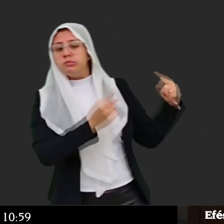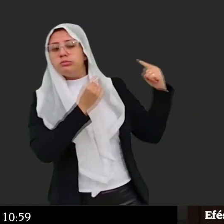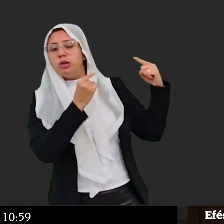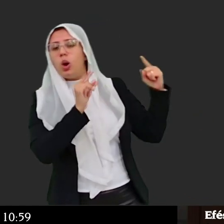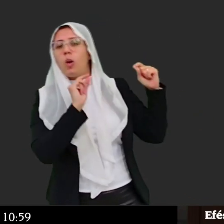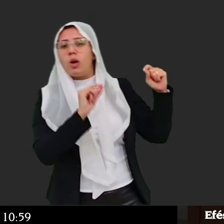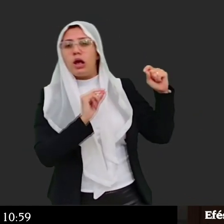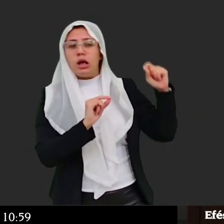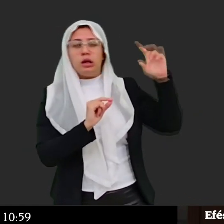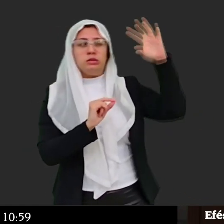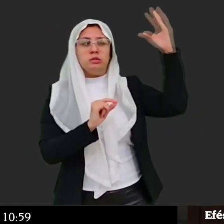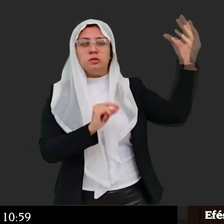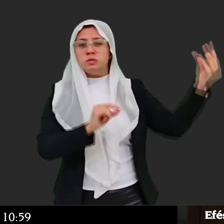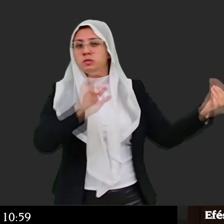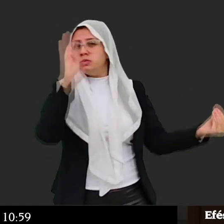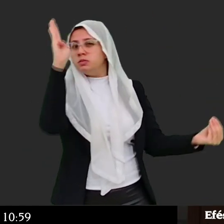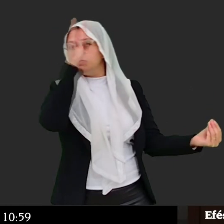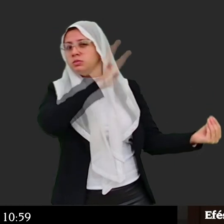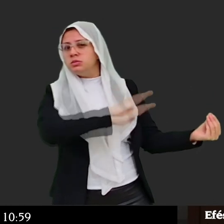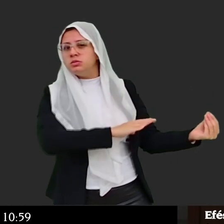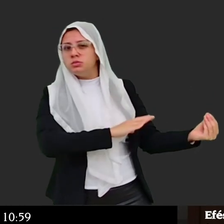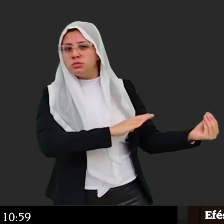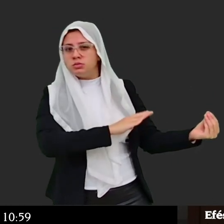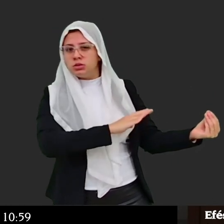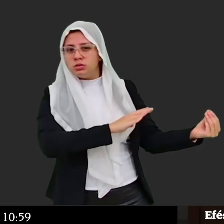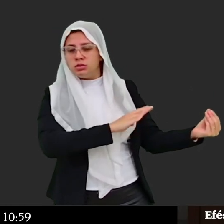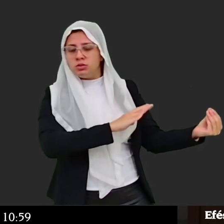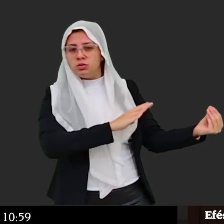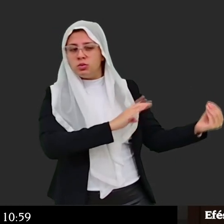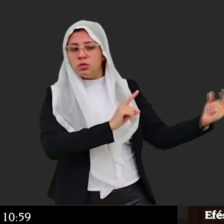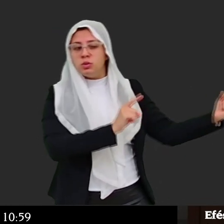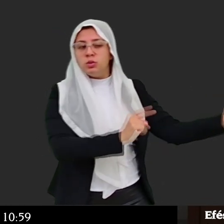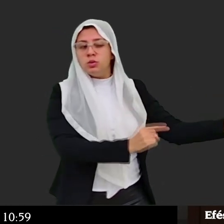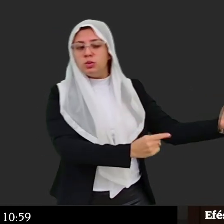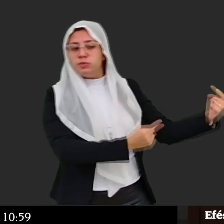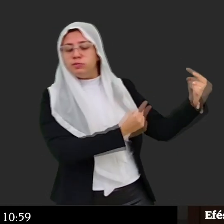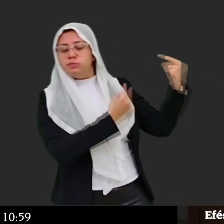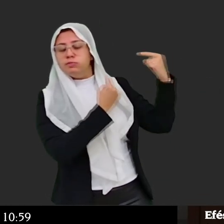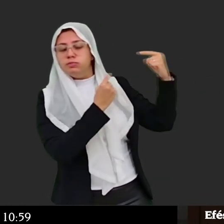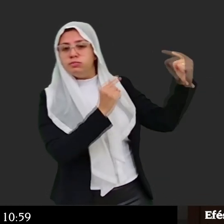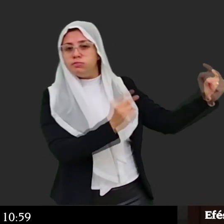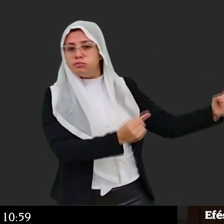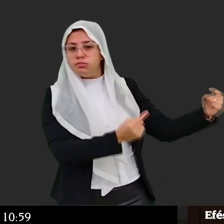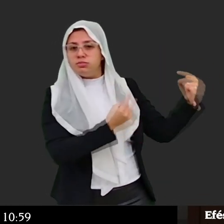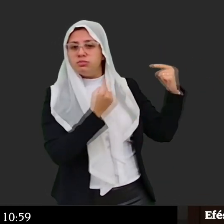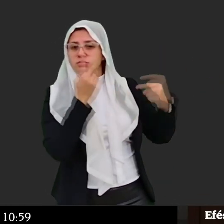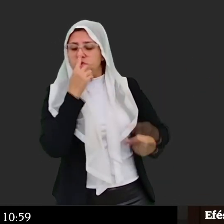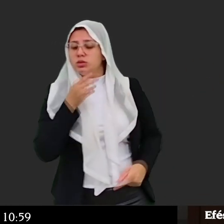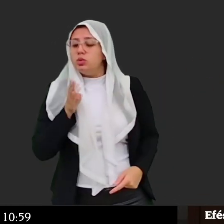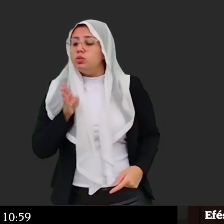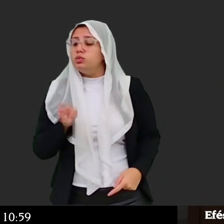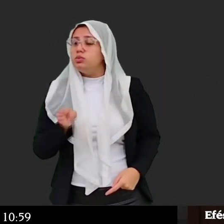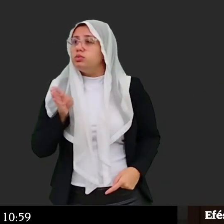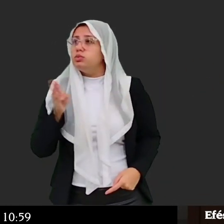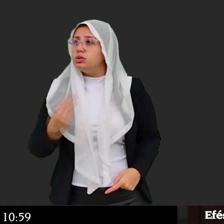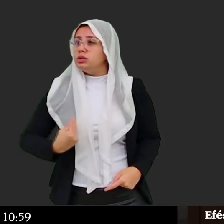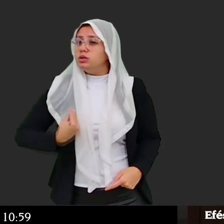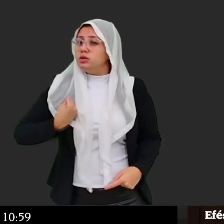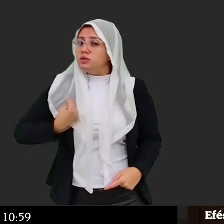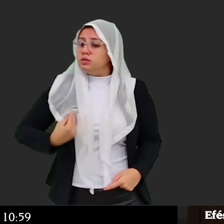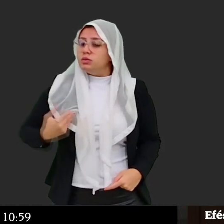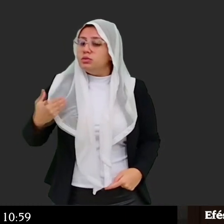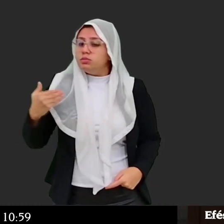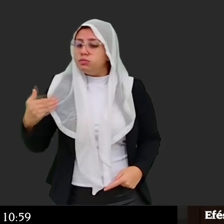espíritos malignos das trevas, que venham acompanhar na nossa viagem, e venham